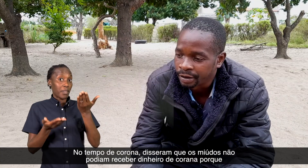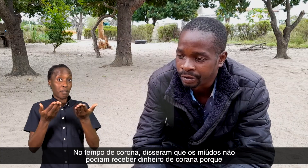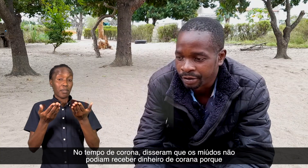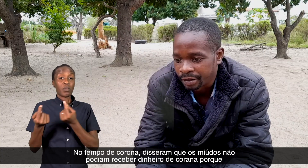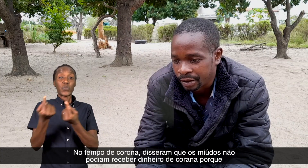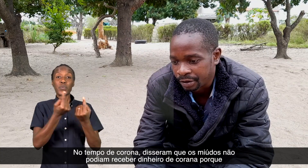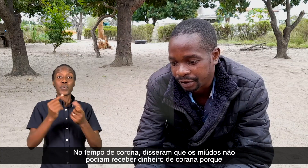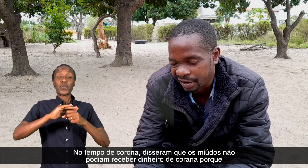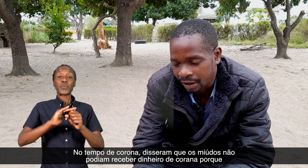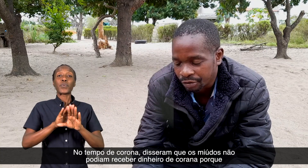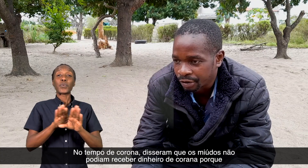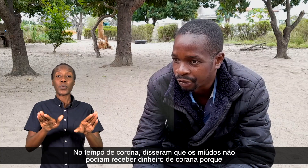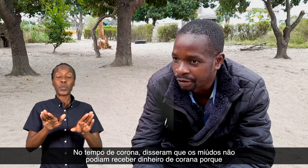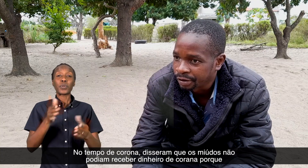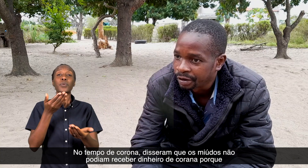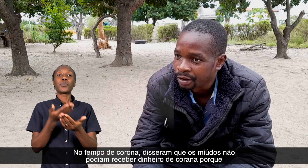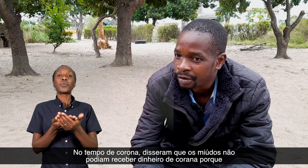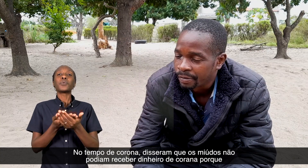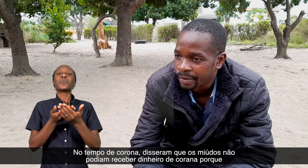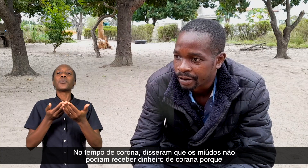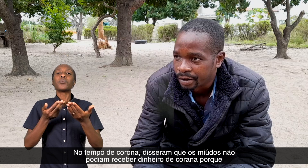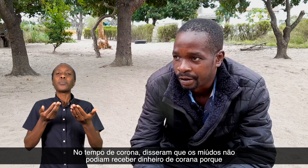tempo de corona.